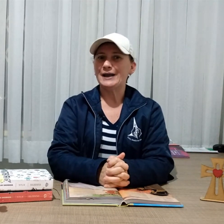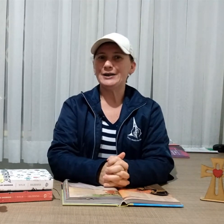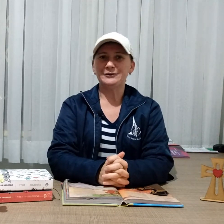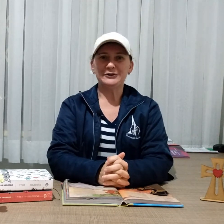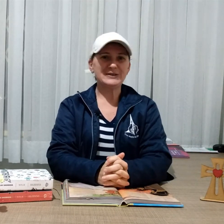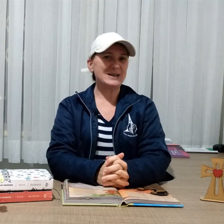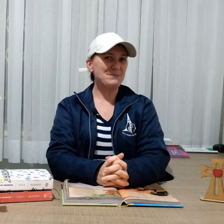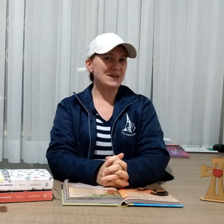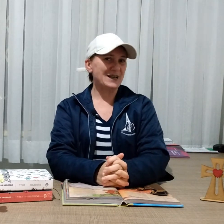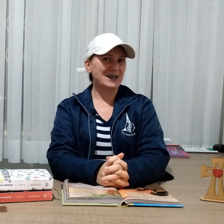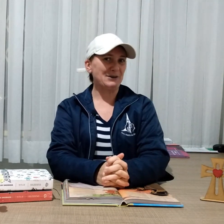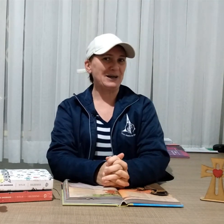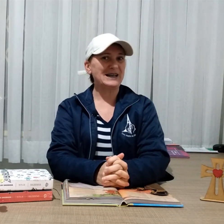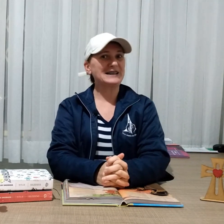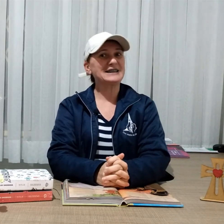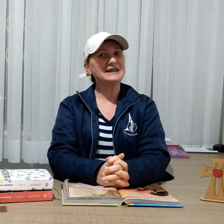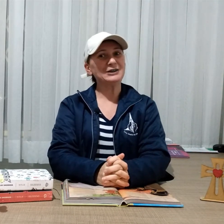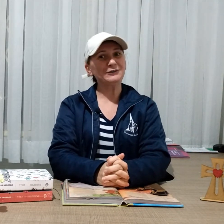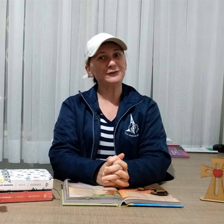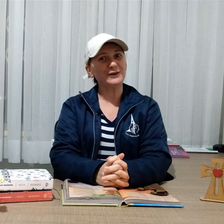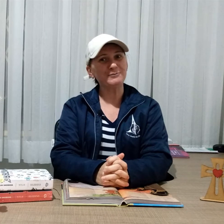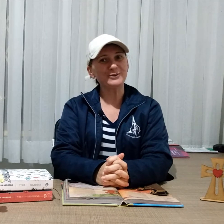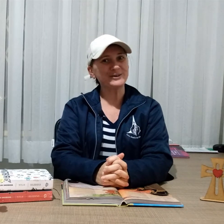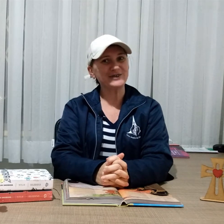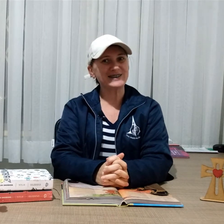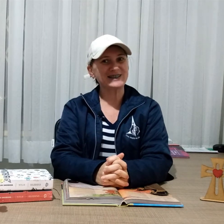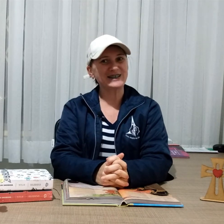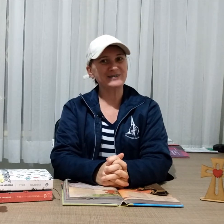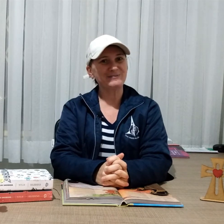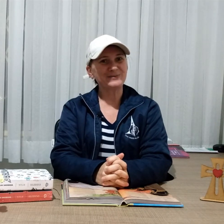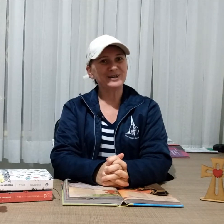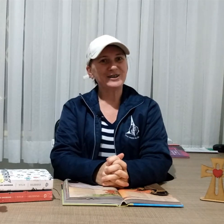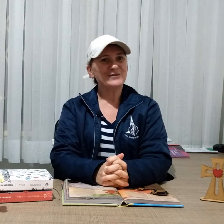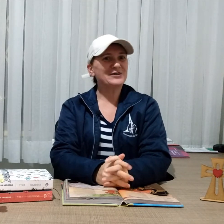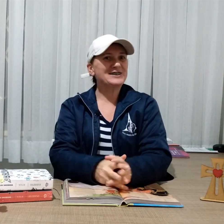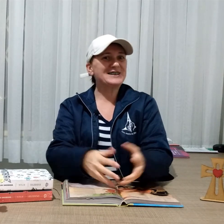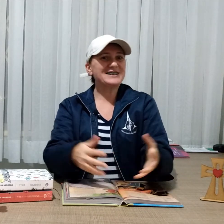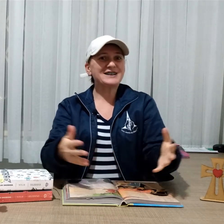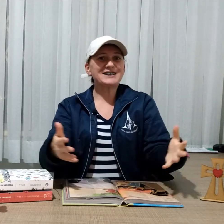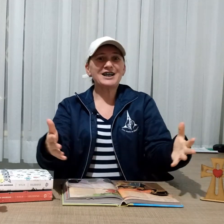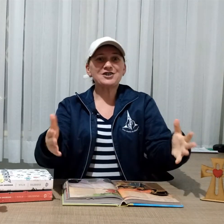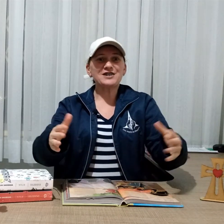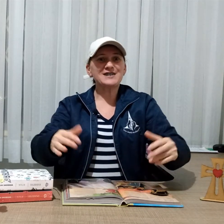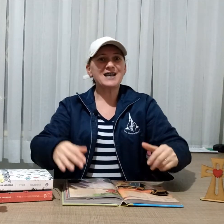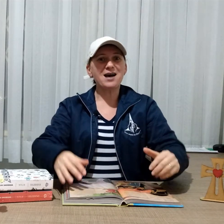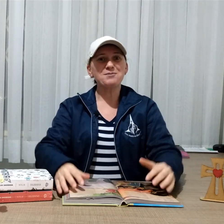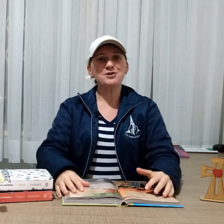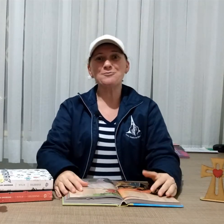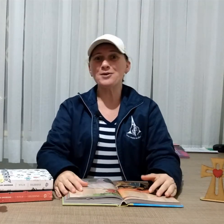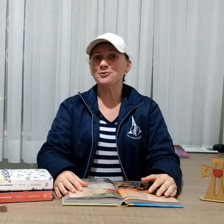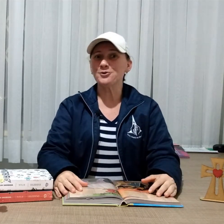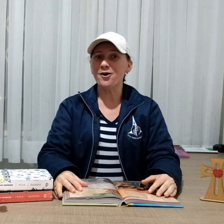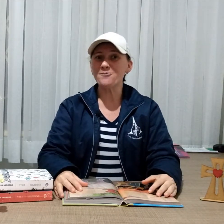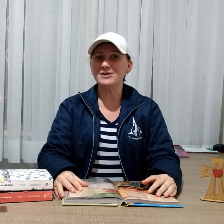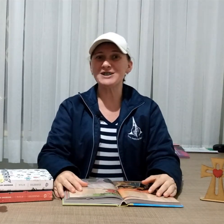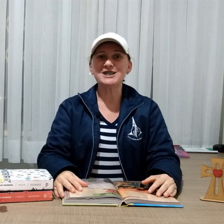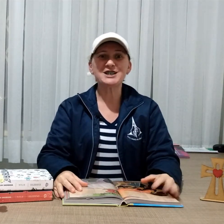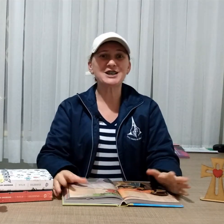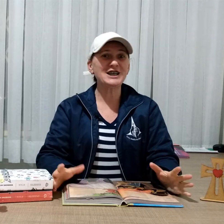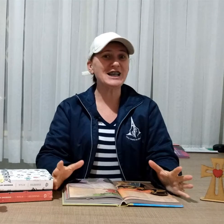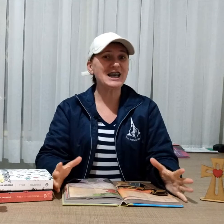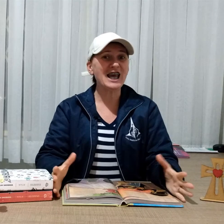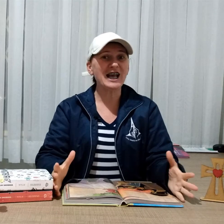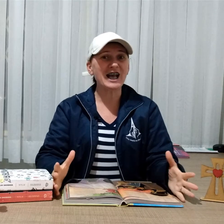Puxa, eu não sabia que eu era tão famoso assim. Vocês até já sabem o meu